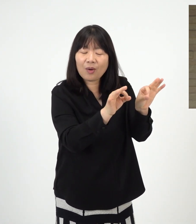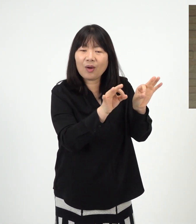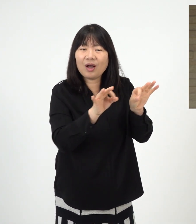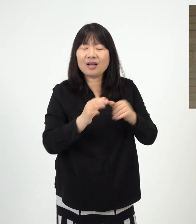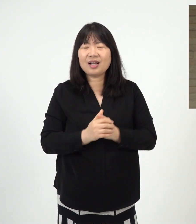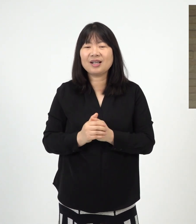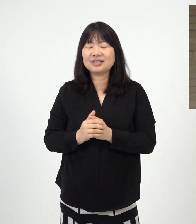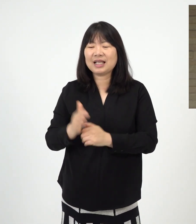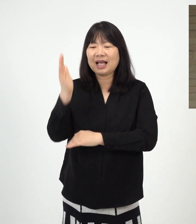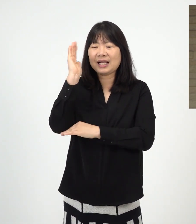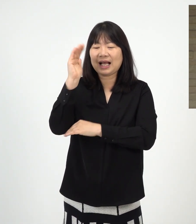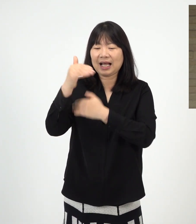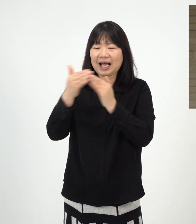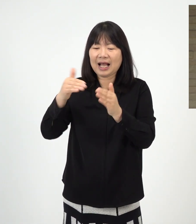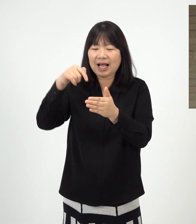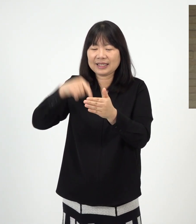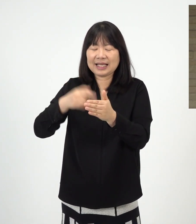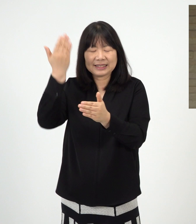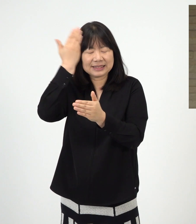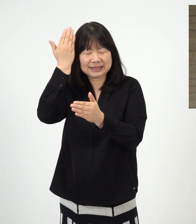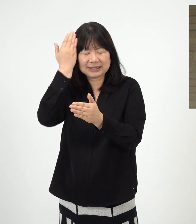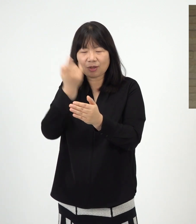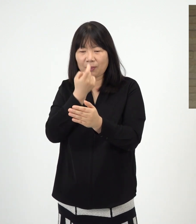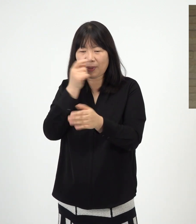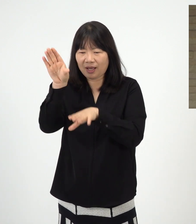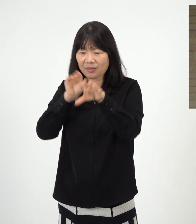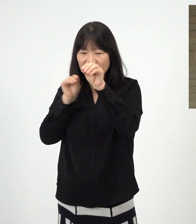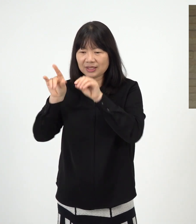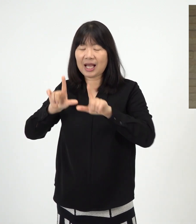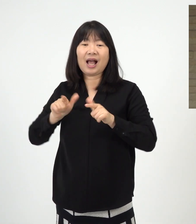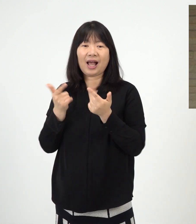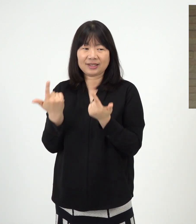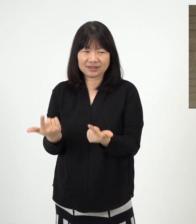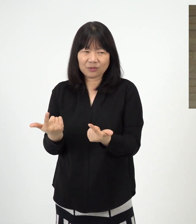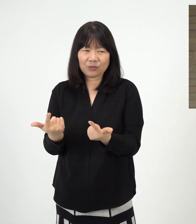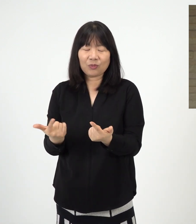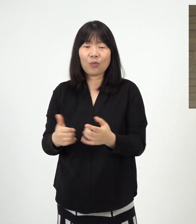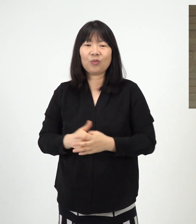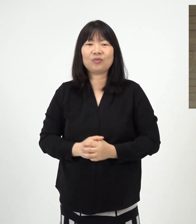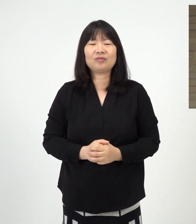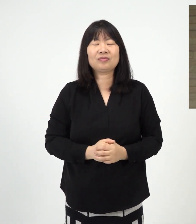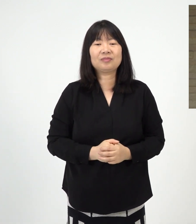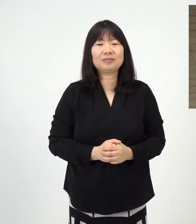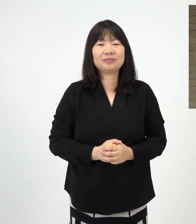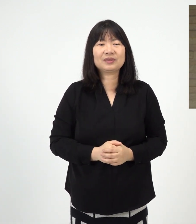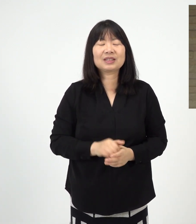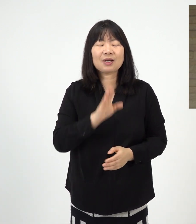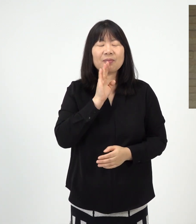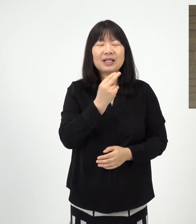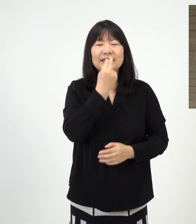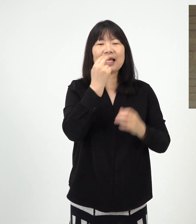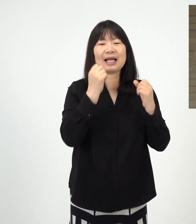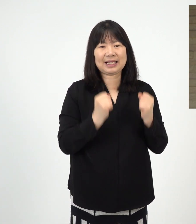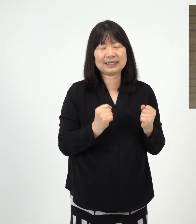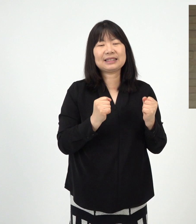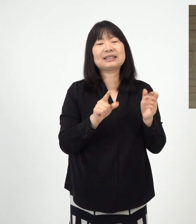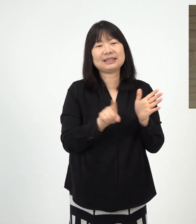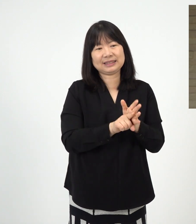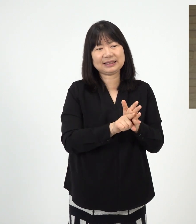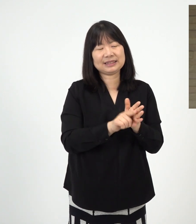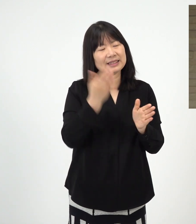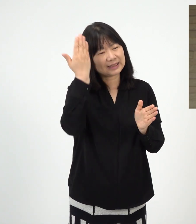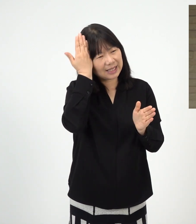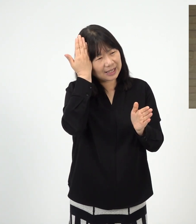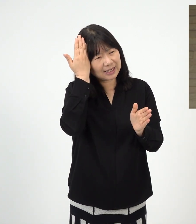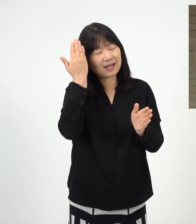박제화된 신학이 아니라, 성도들의 박제화된 신앙이 아니라 살아있는 신학,